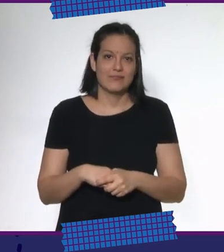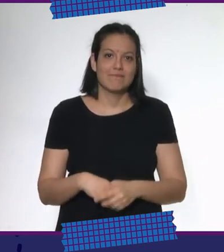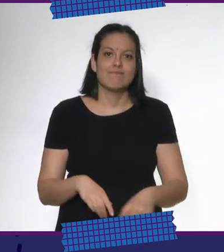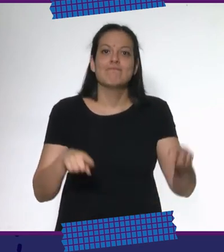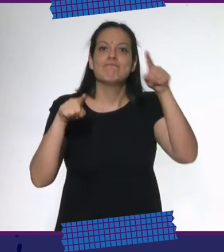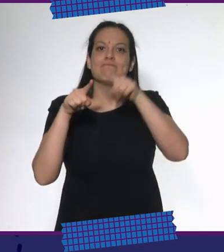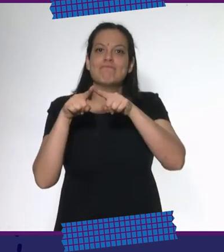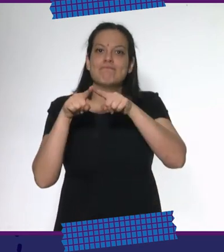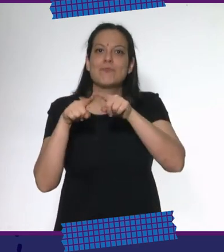Círculo de la violencia.